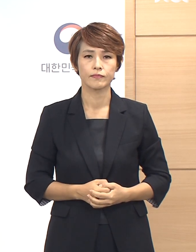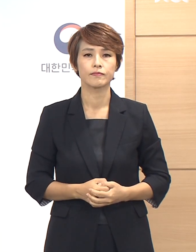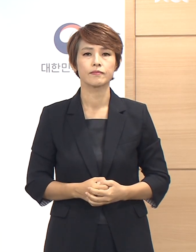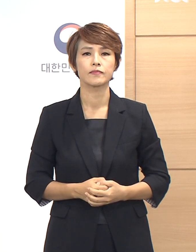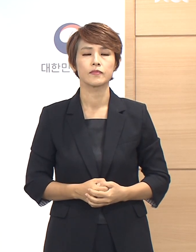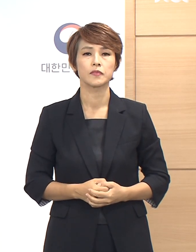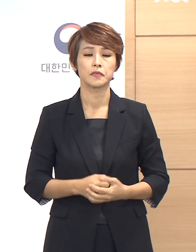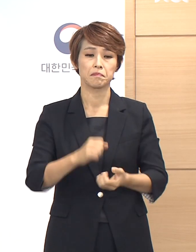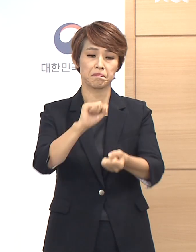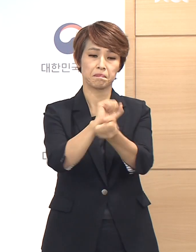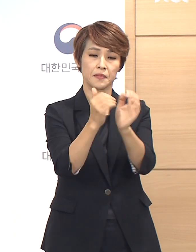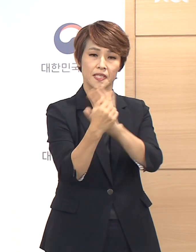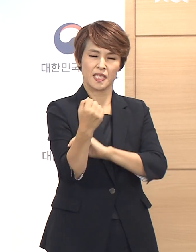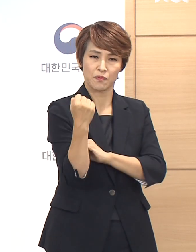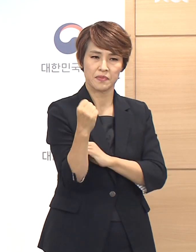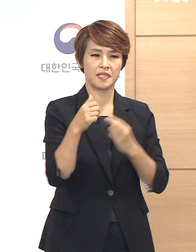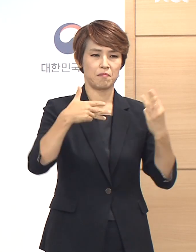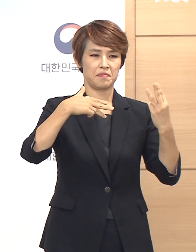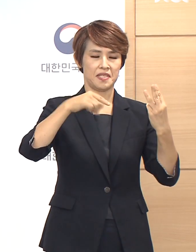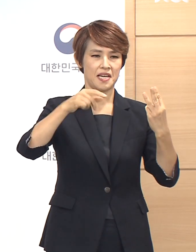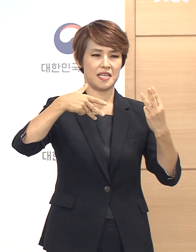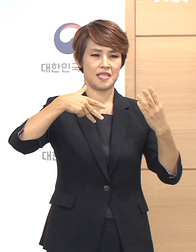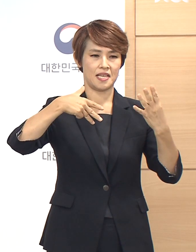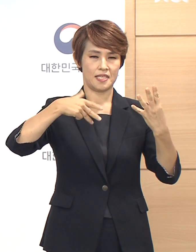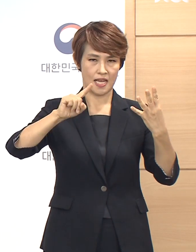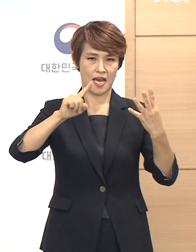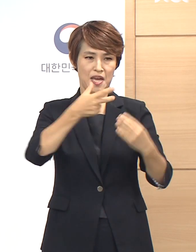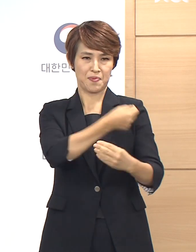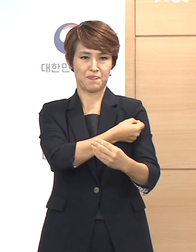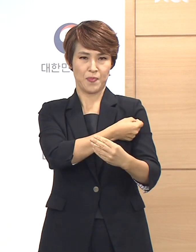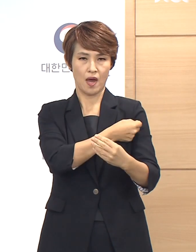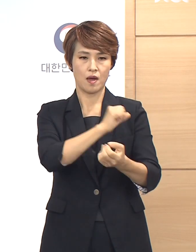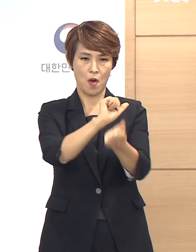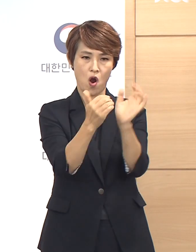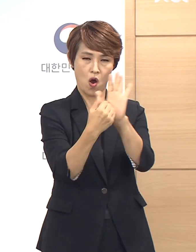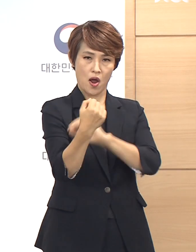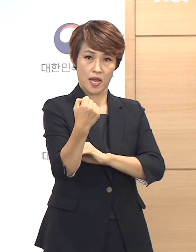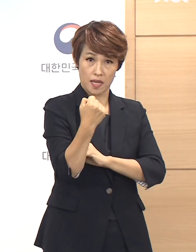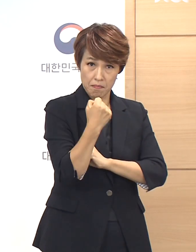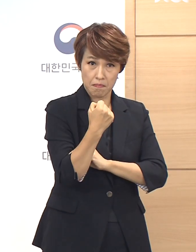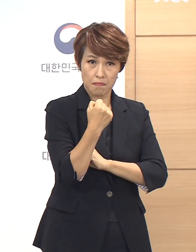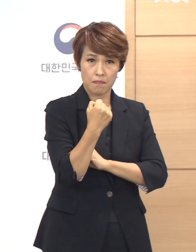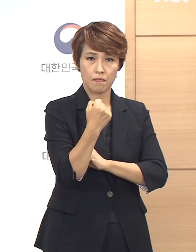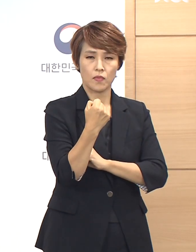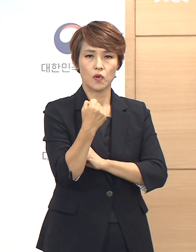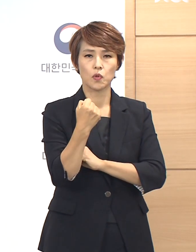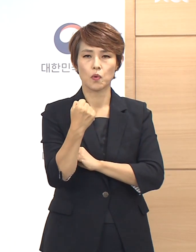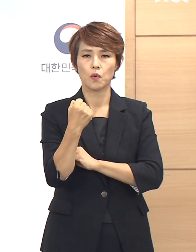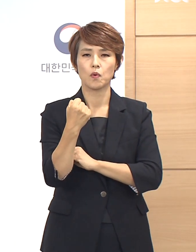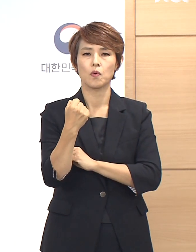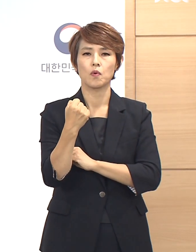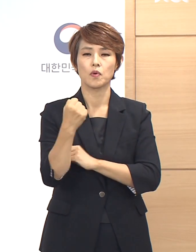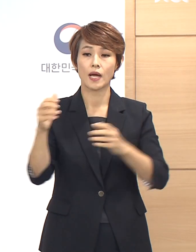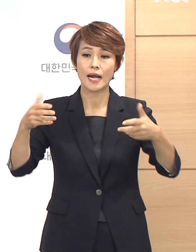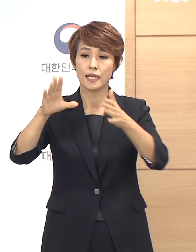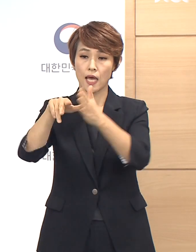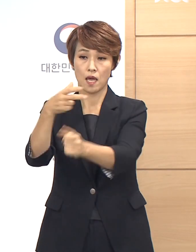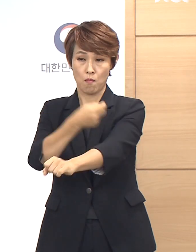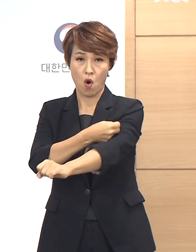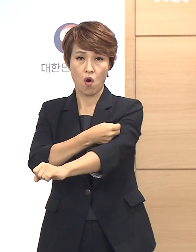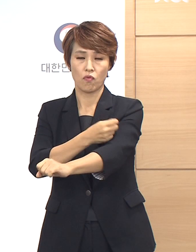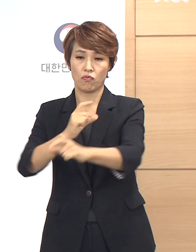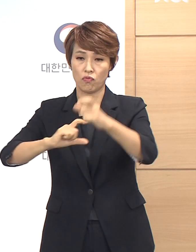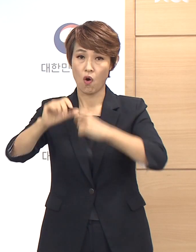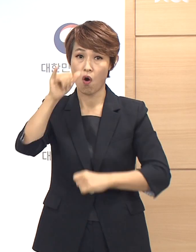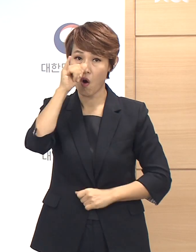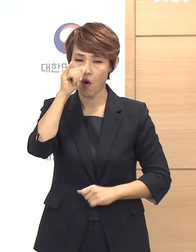우리의 면역, 3차, 4차를 통해서 갖고 있는 면역, 또 감염을 통해서 갖고 있는 면역에 계절 백신이 들어간다면 하반기 백신